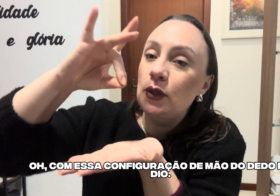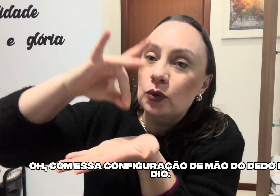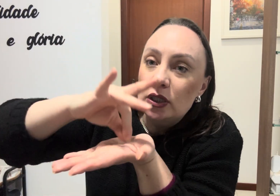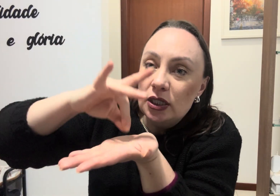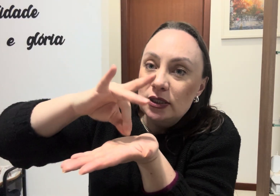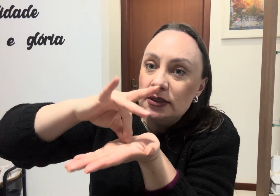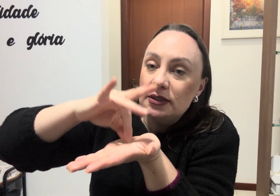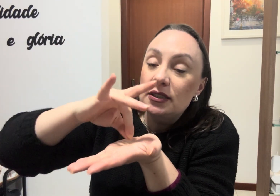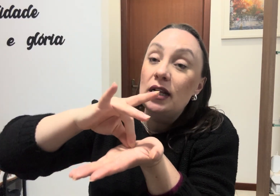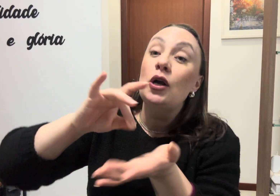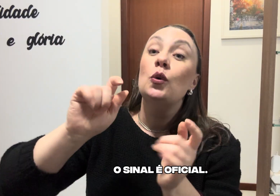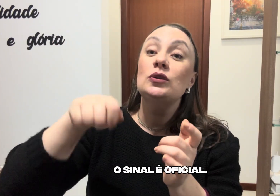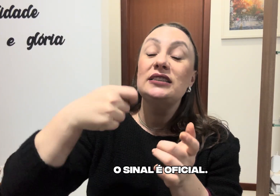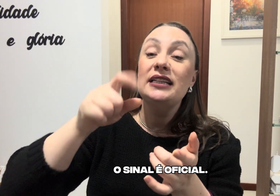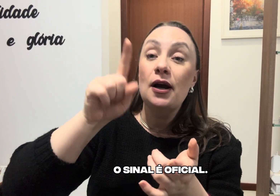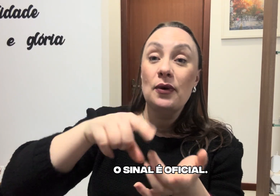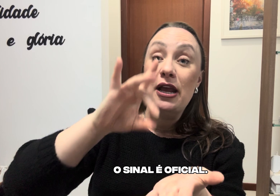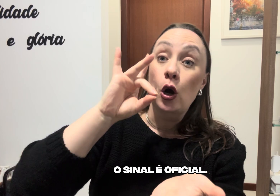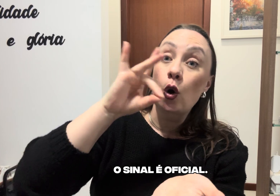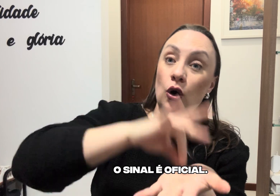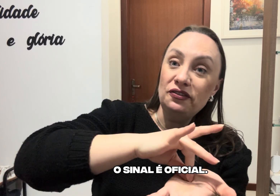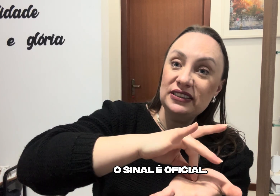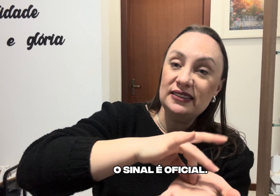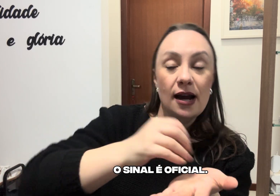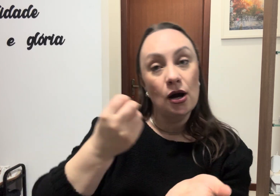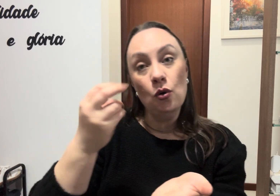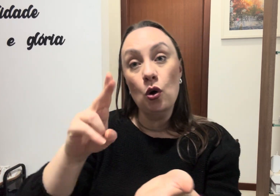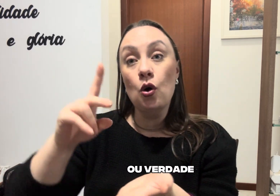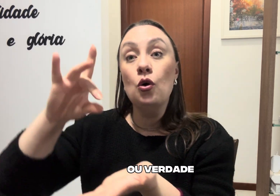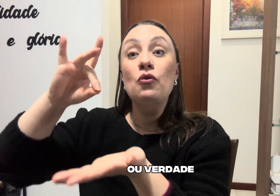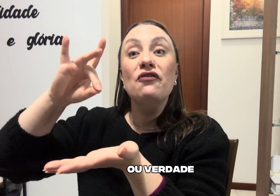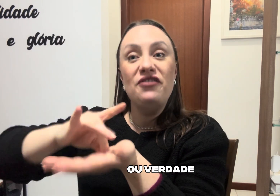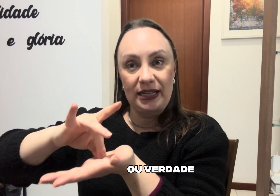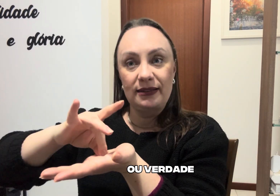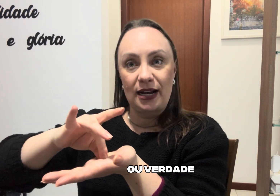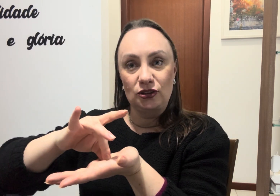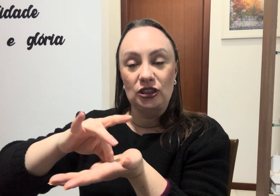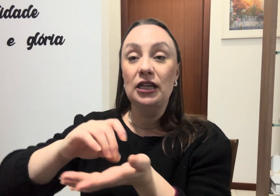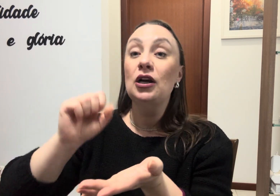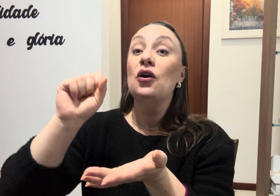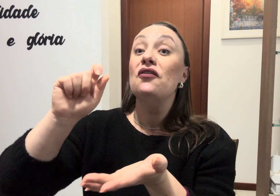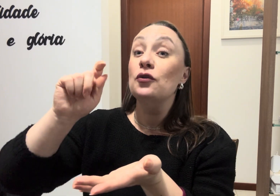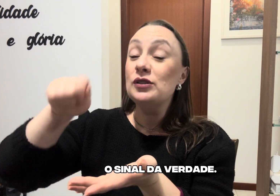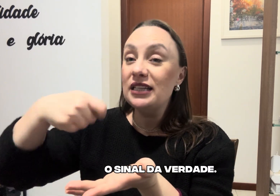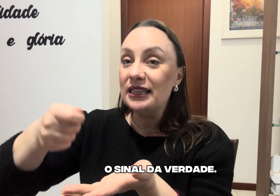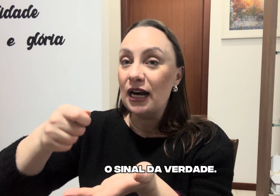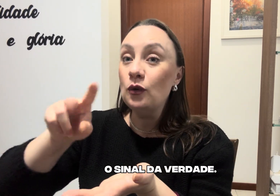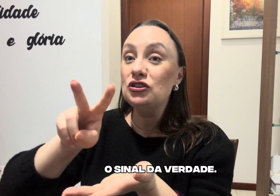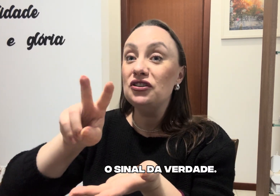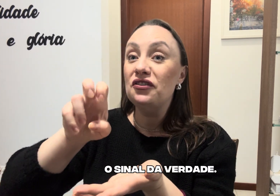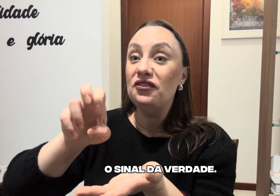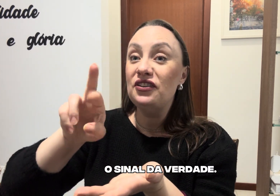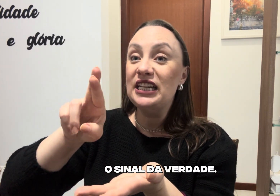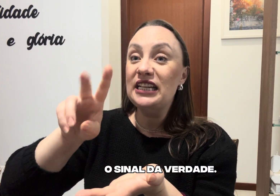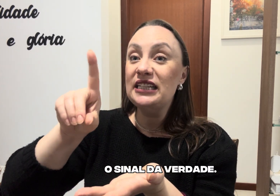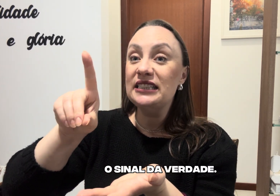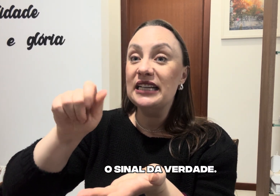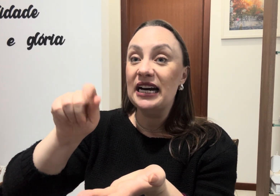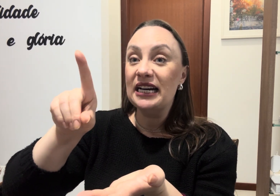meio. O sinal é oficial ou verdade. O sinal de